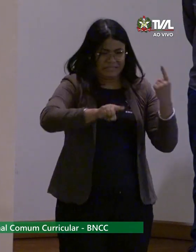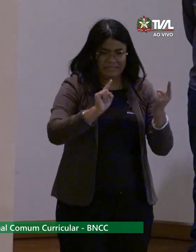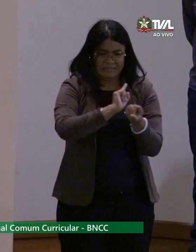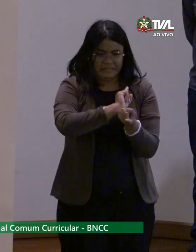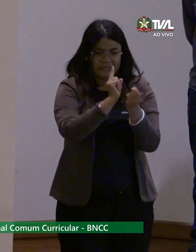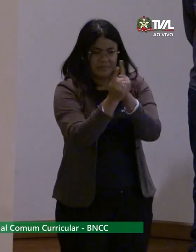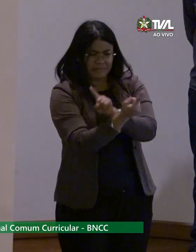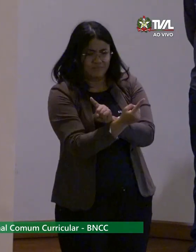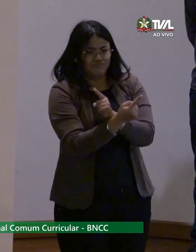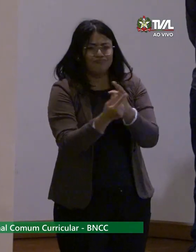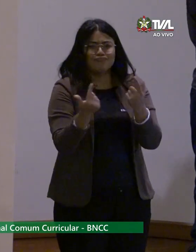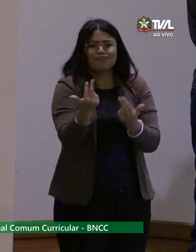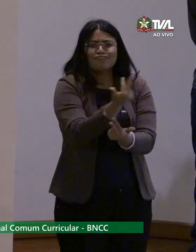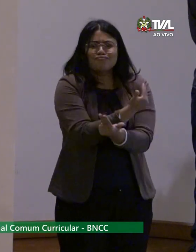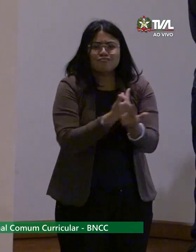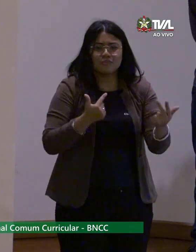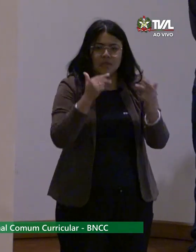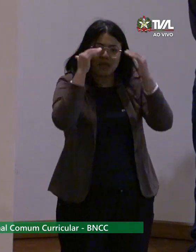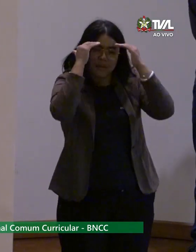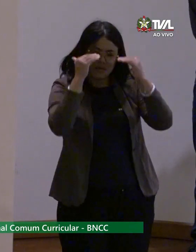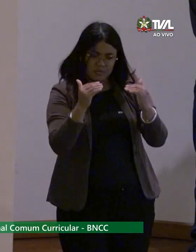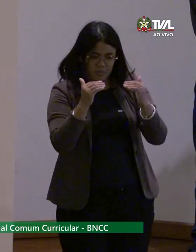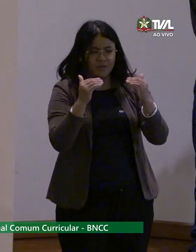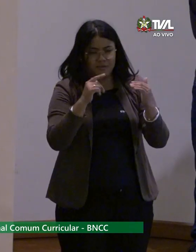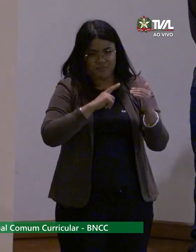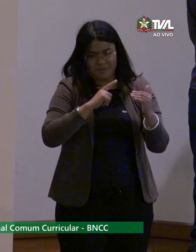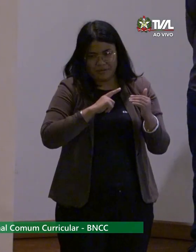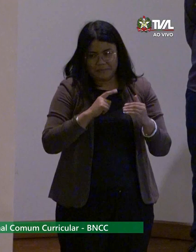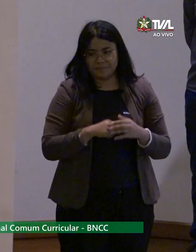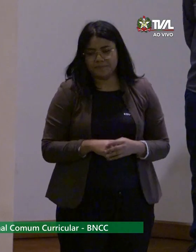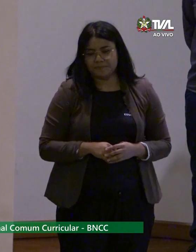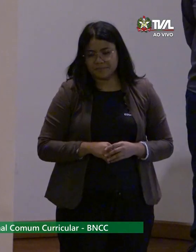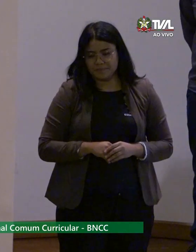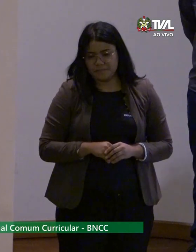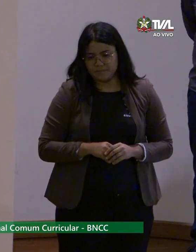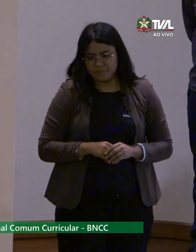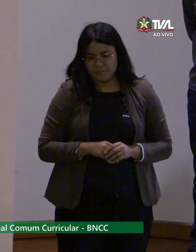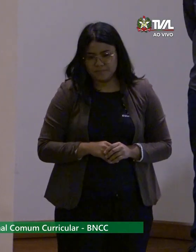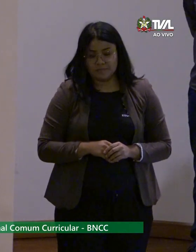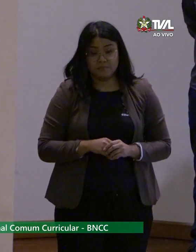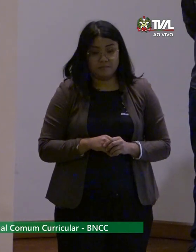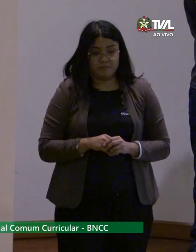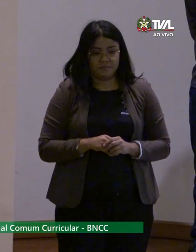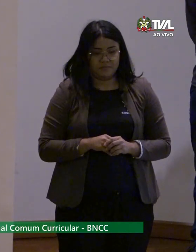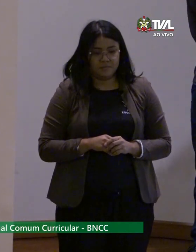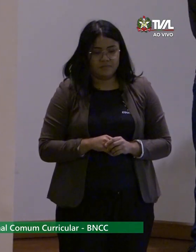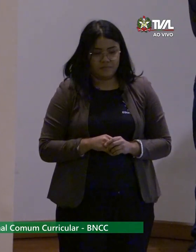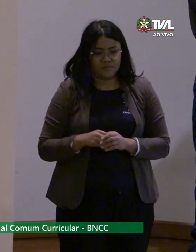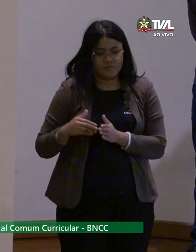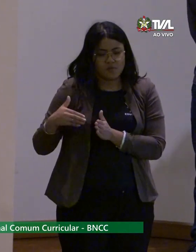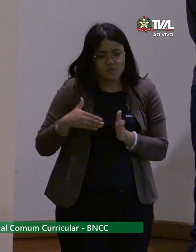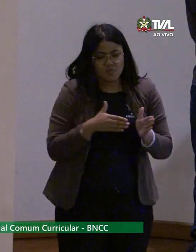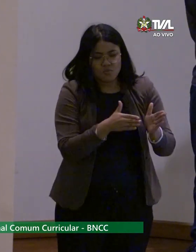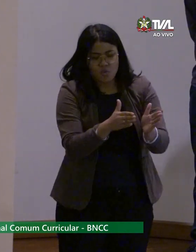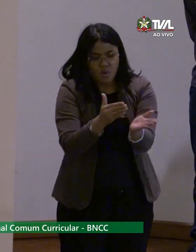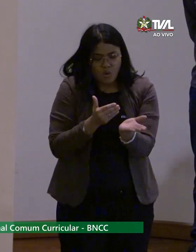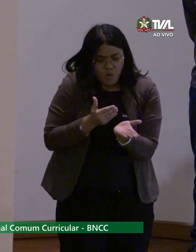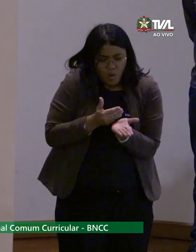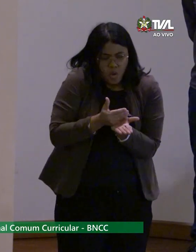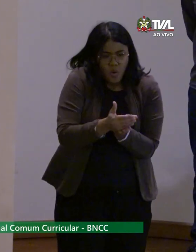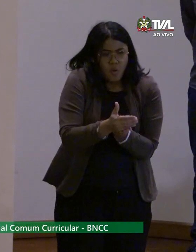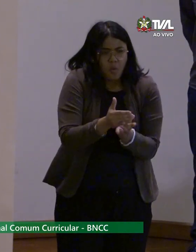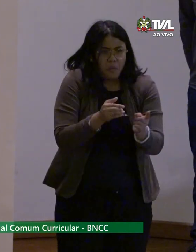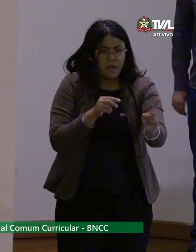ou igual a Lara daí o respeito some para quem chega no início deste ponto de partida